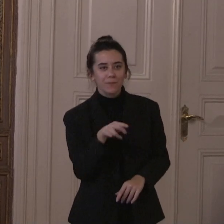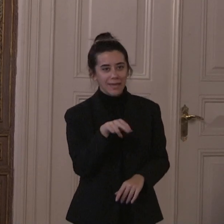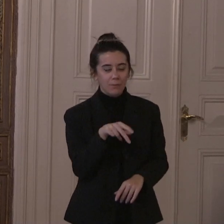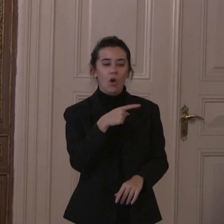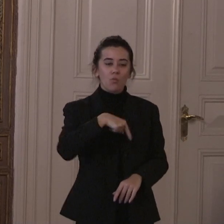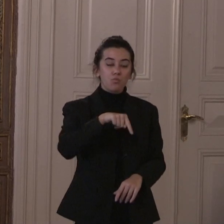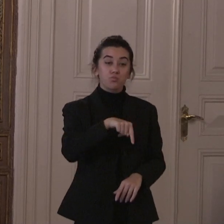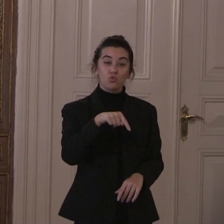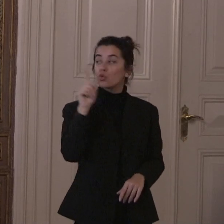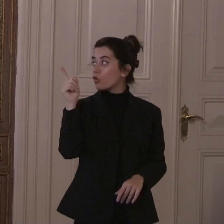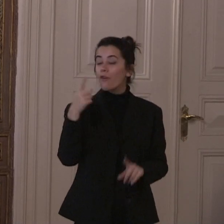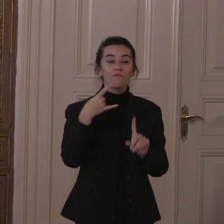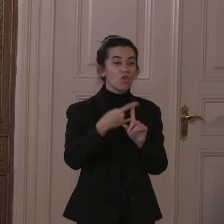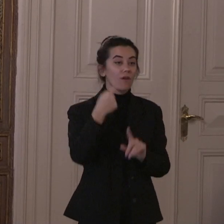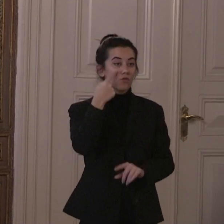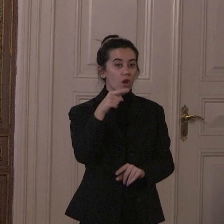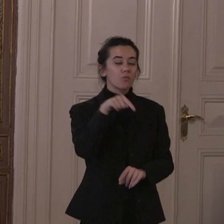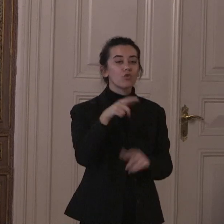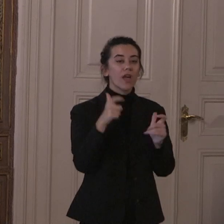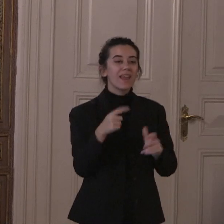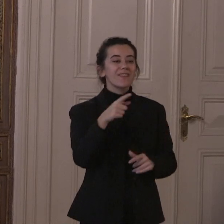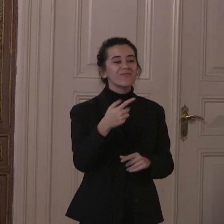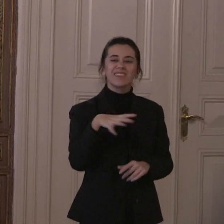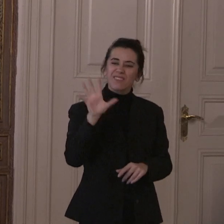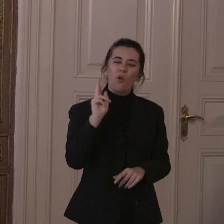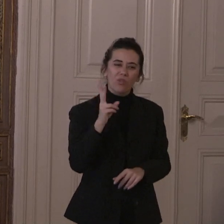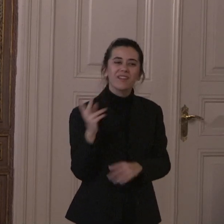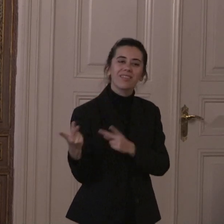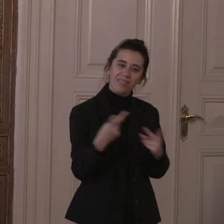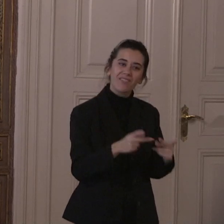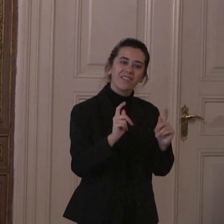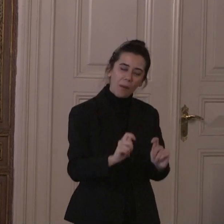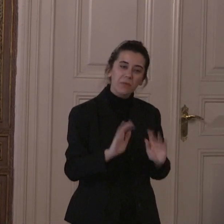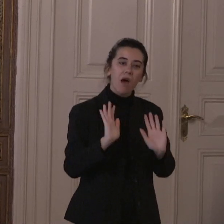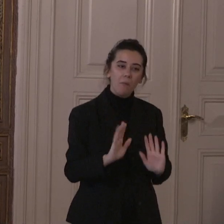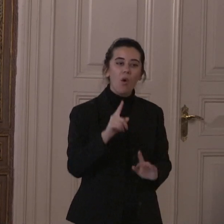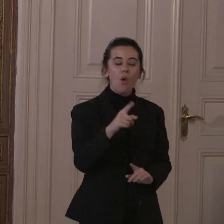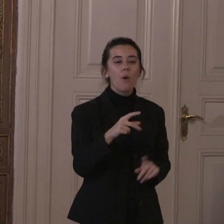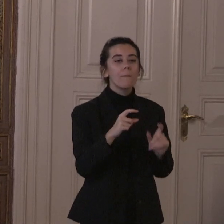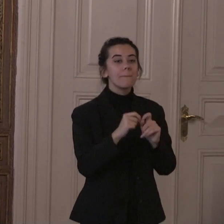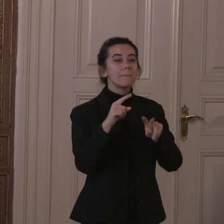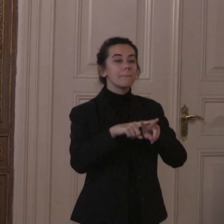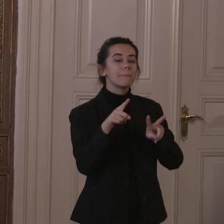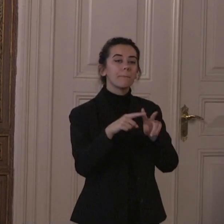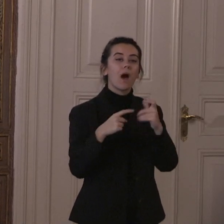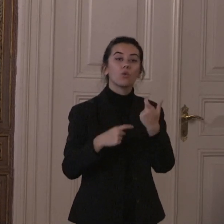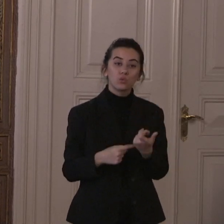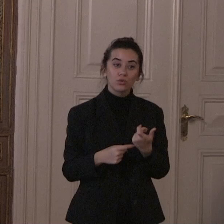bizlerle olamayan, kendimi de davet ettim ama değerli hocam yine Kırbaşlı'yı, Banu Ataman'ı